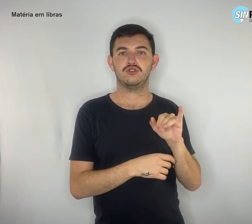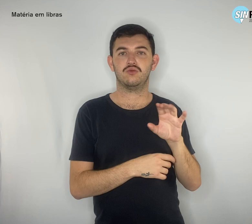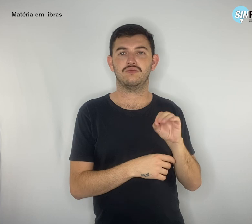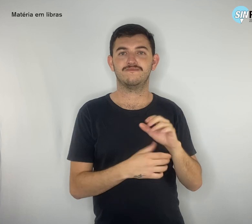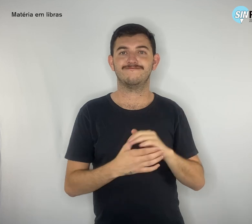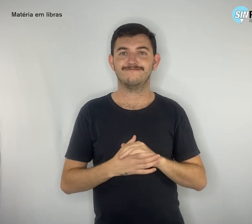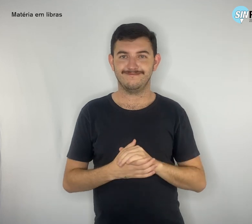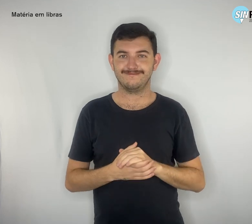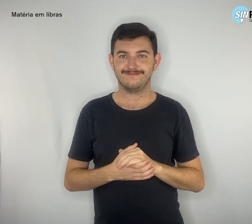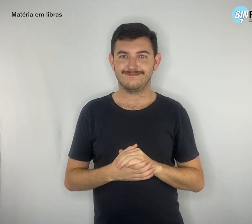Custódio